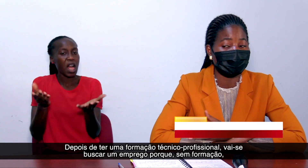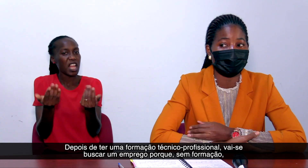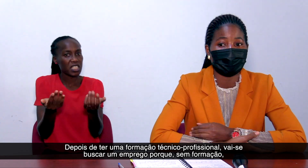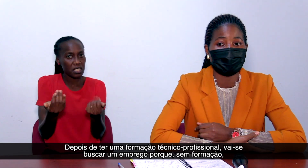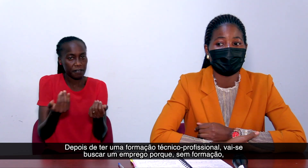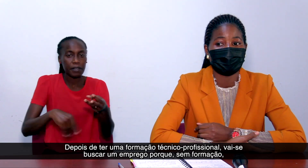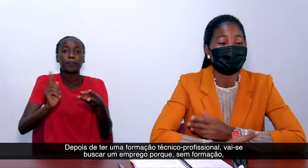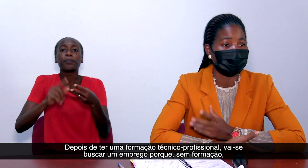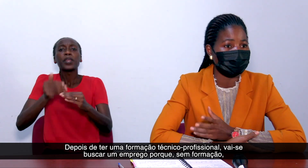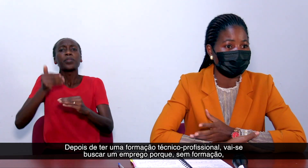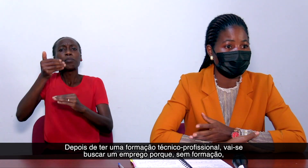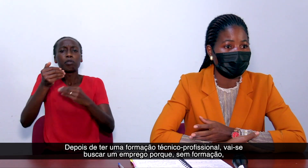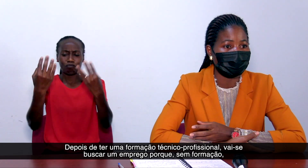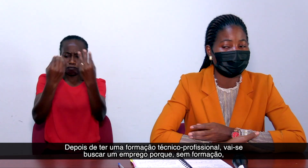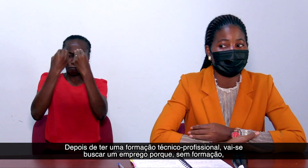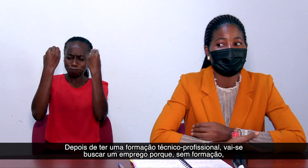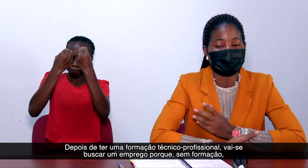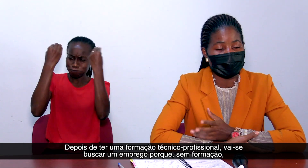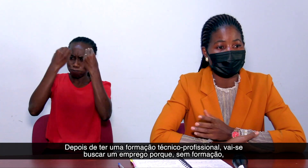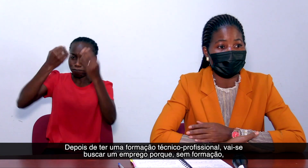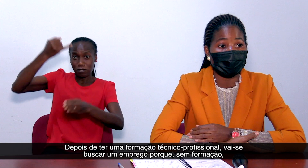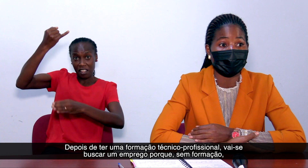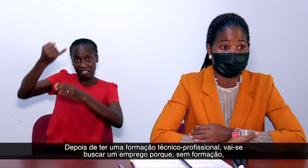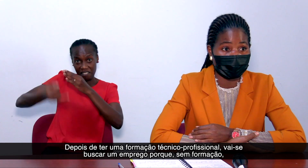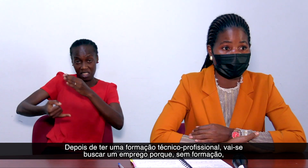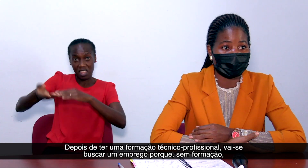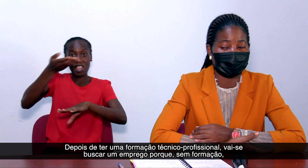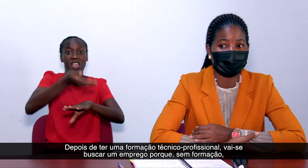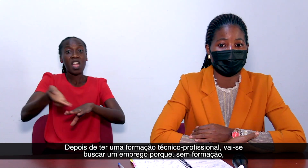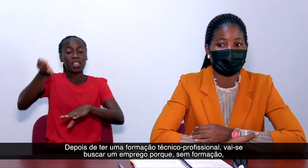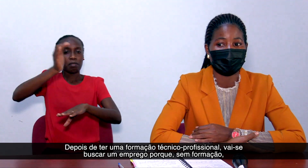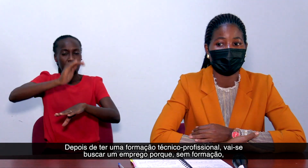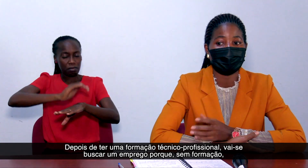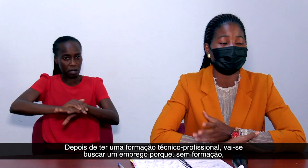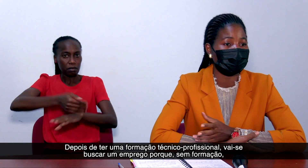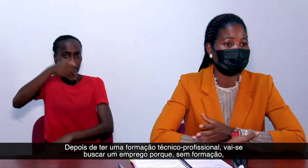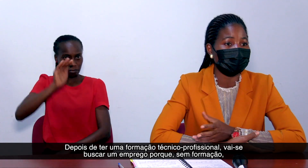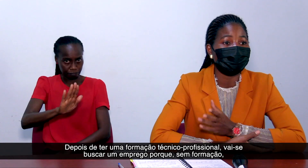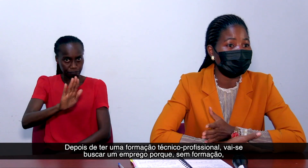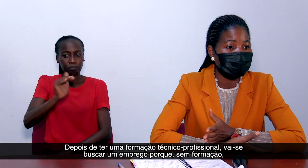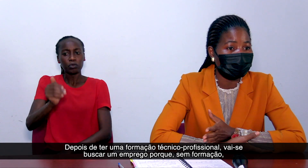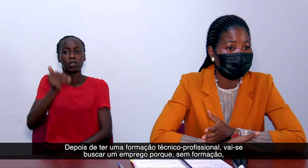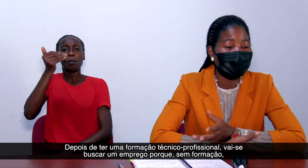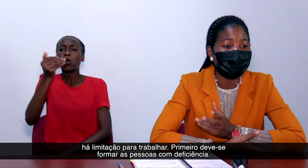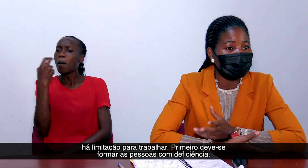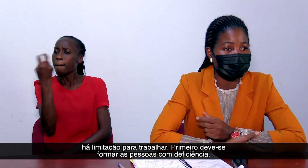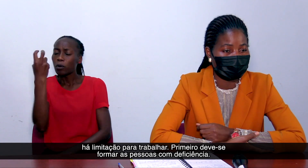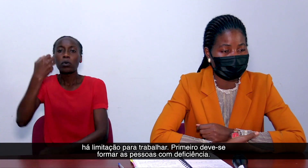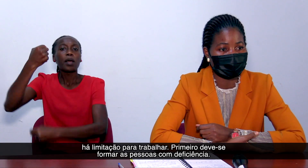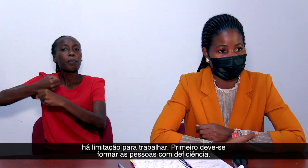formação tecnoprofissional, vai-se buscar um emprego. Porque sem formação há limitação de